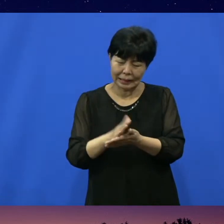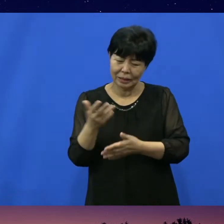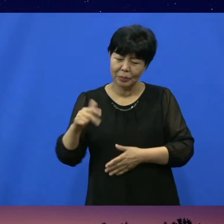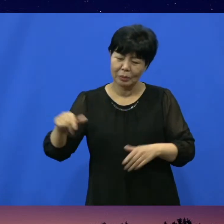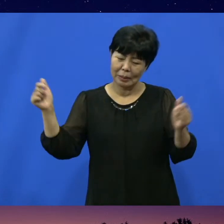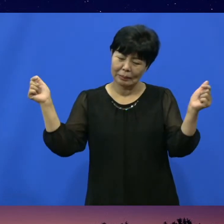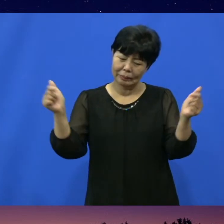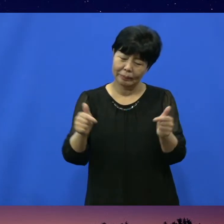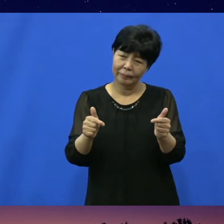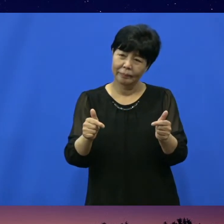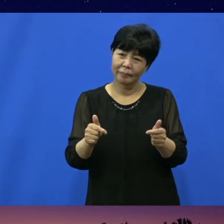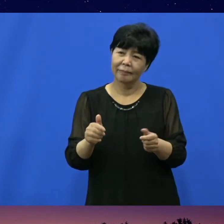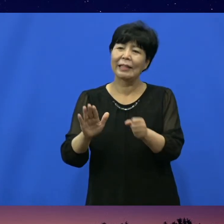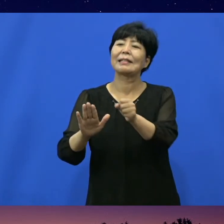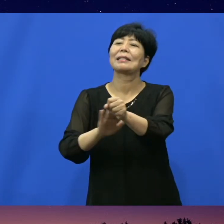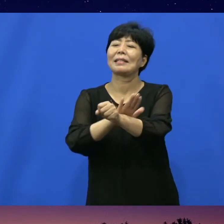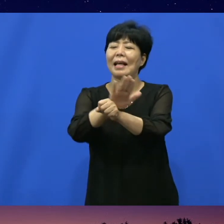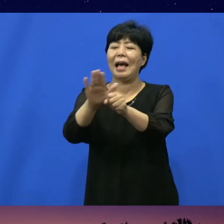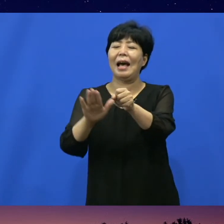사랑이 끝까지 가게 해요.